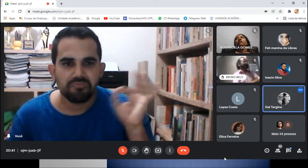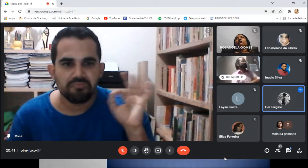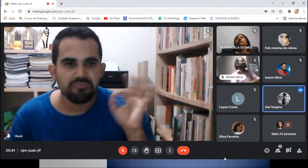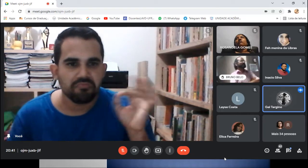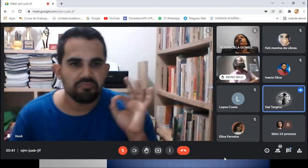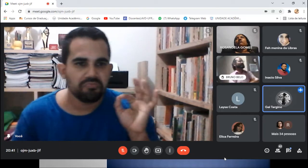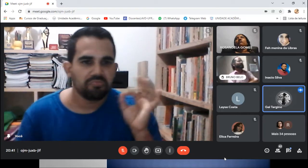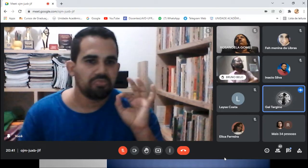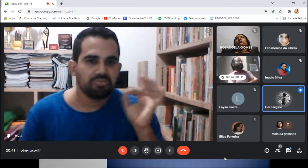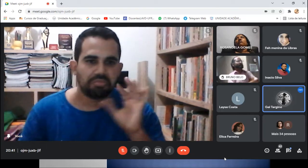Não, ninguém?